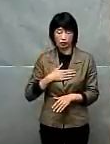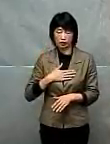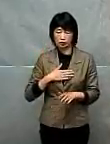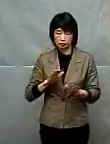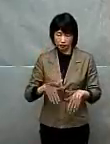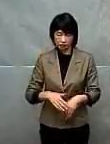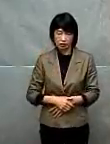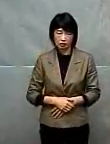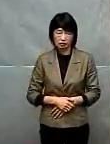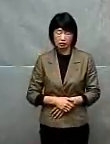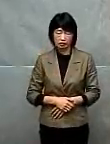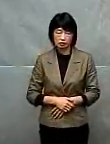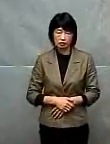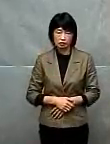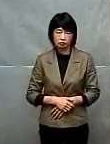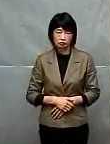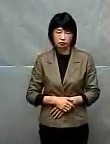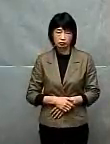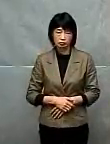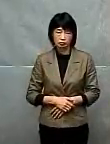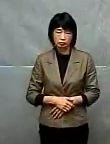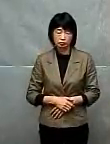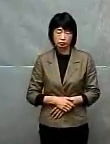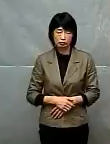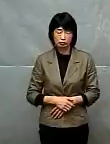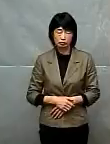ただ正直にやはり、